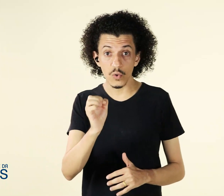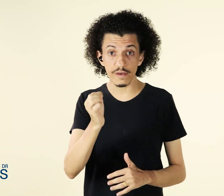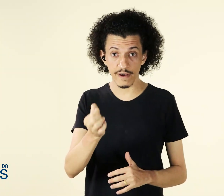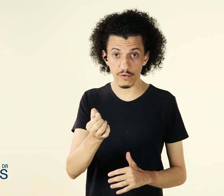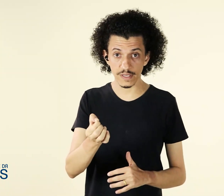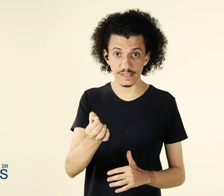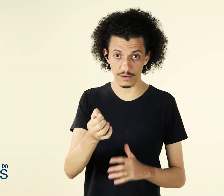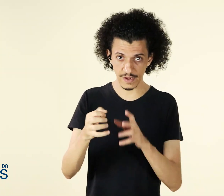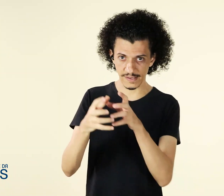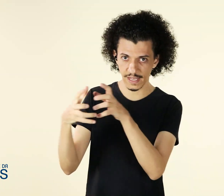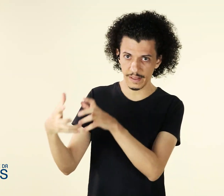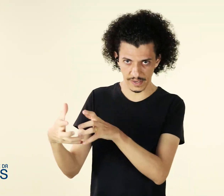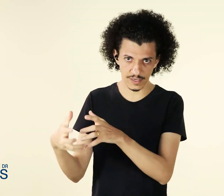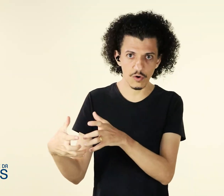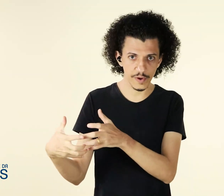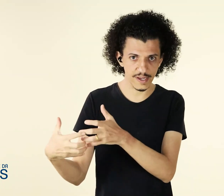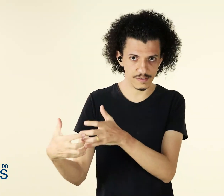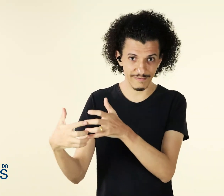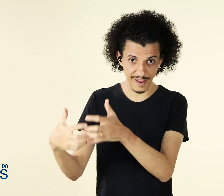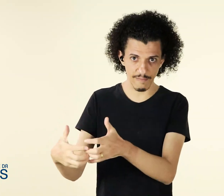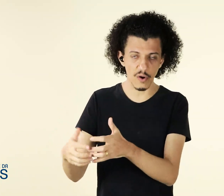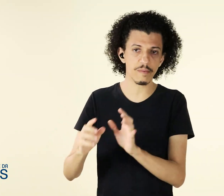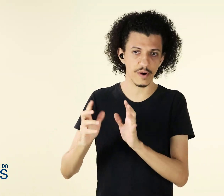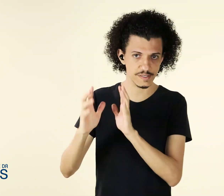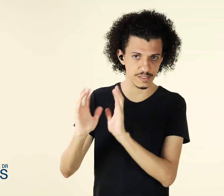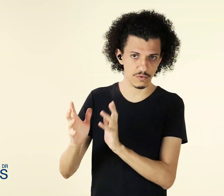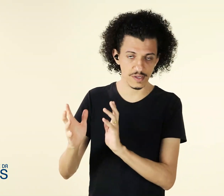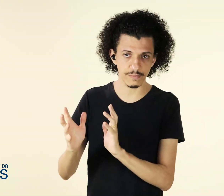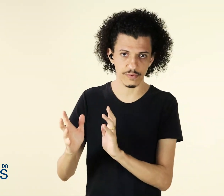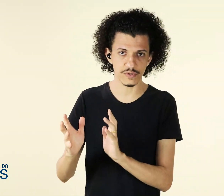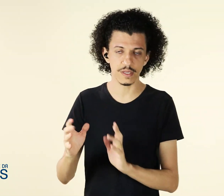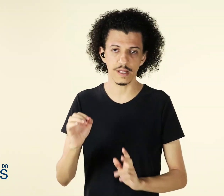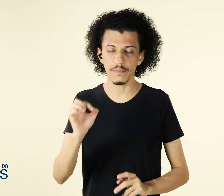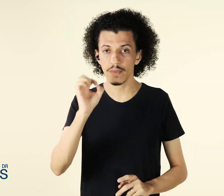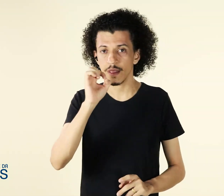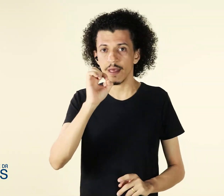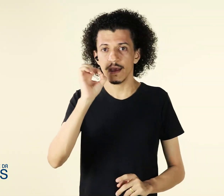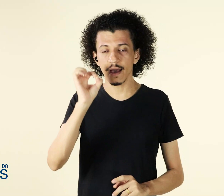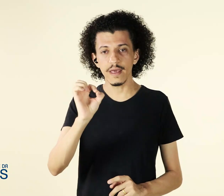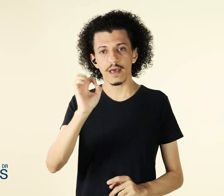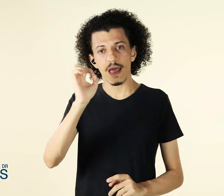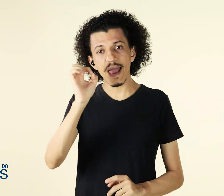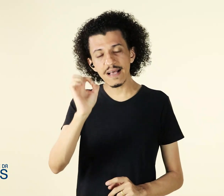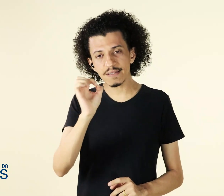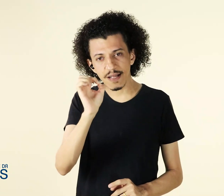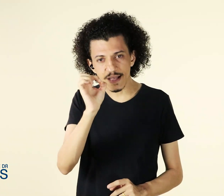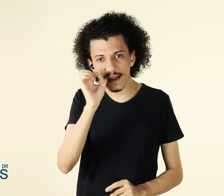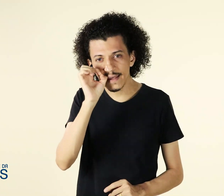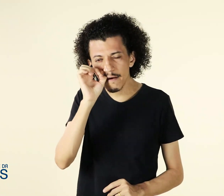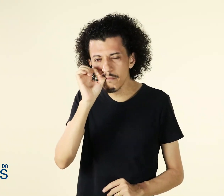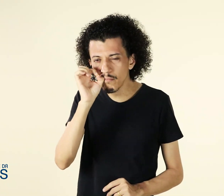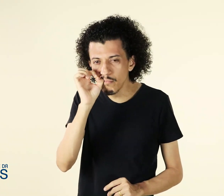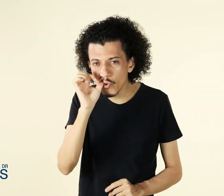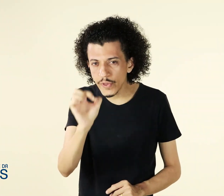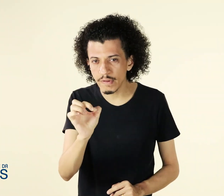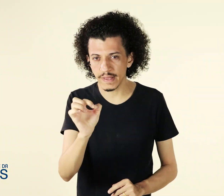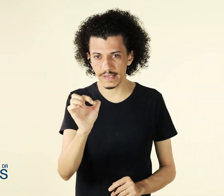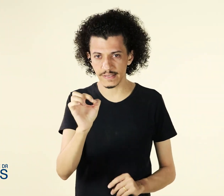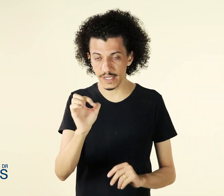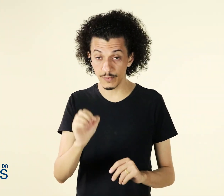que vai acontecer? No caso da Libras é uma comunicação verbal, embora seja com as mãos, tá? E aí, esse detalhe aqui é muito interessante, porque